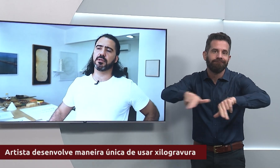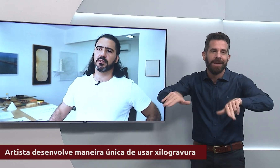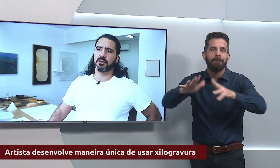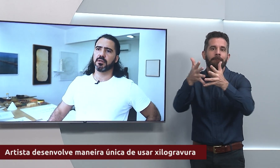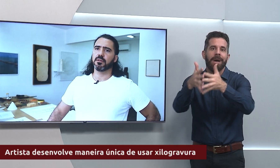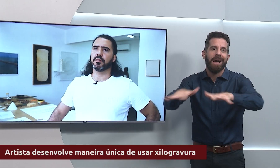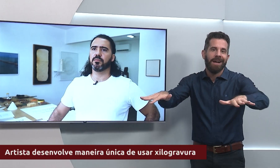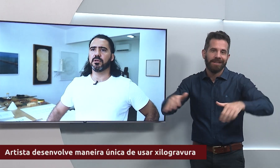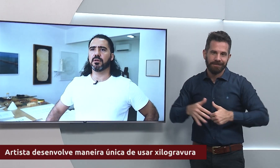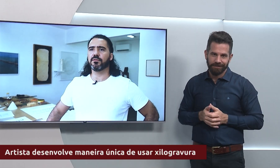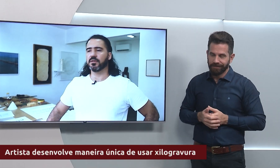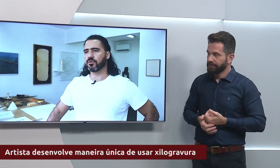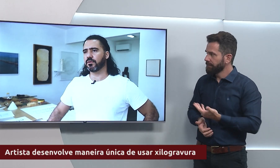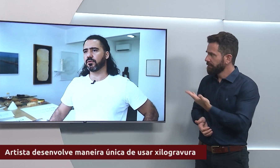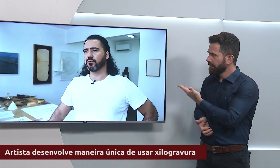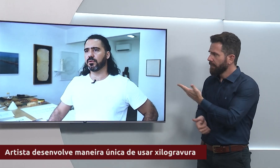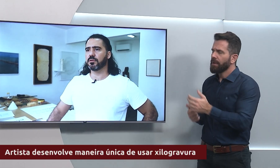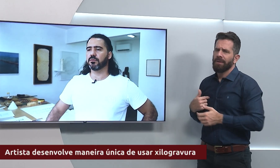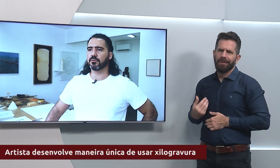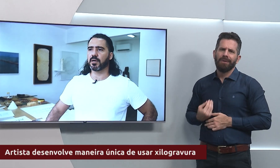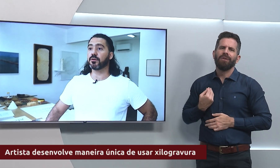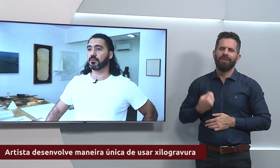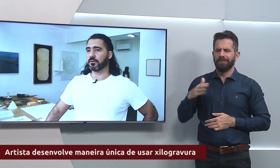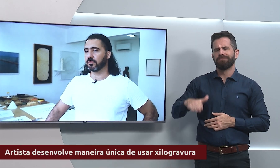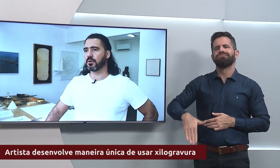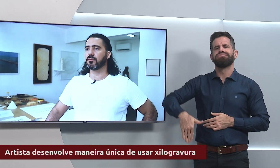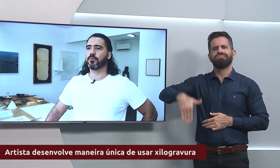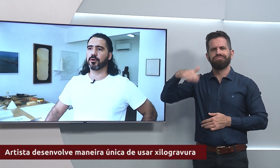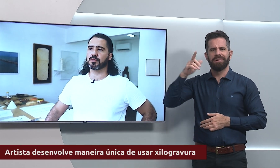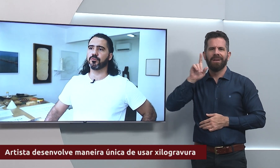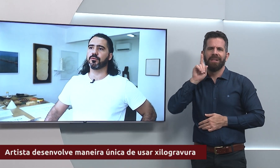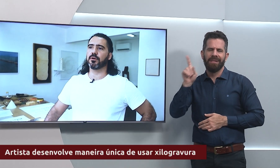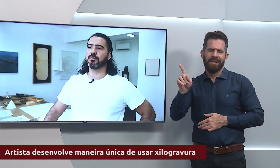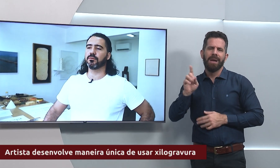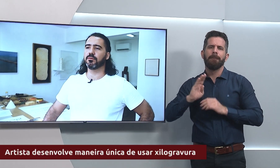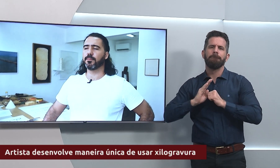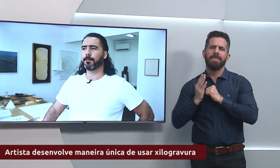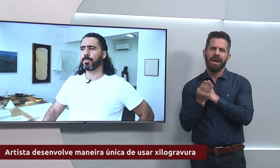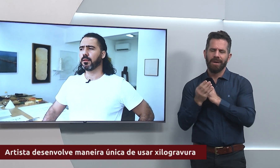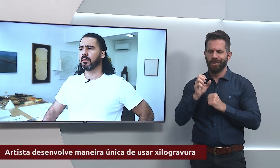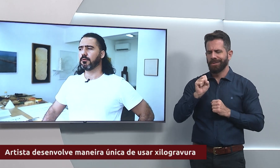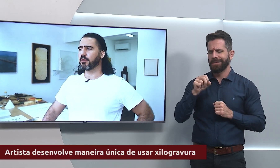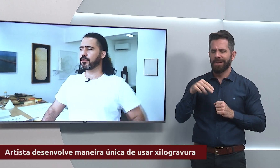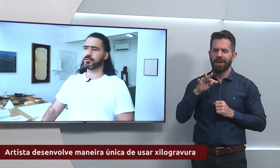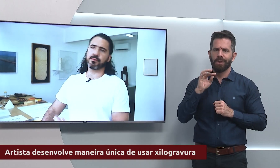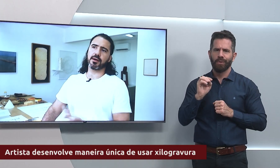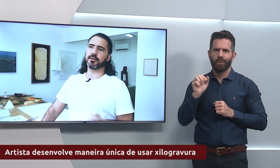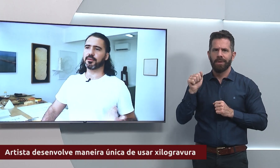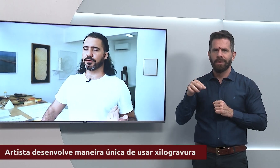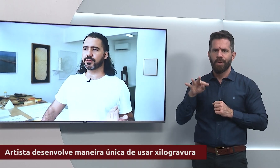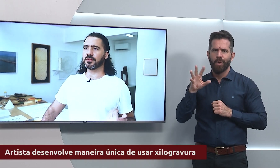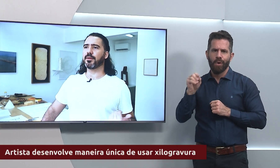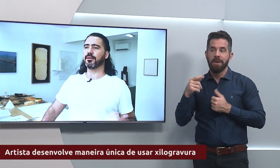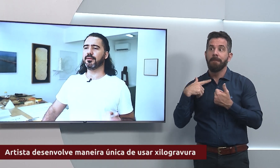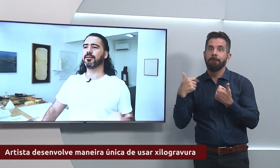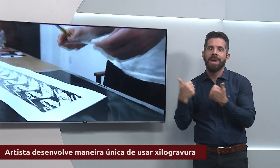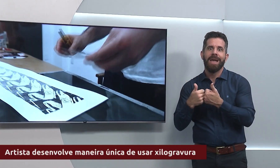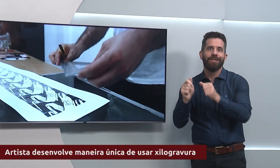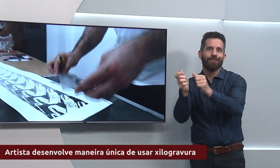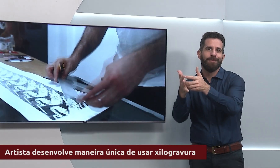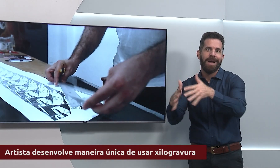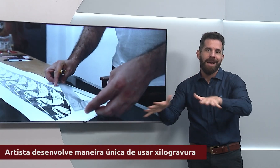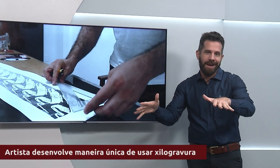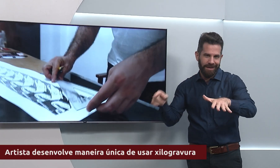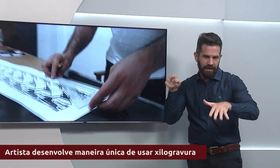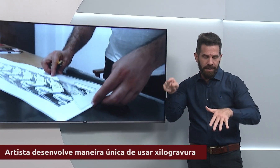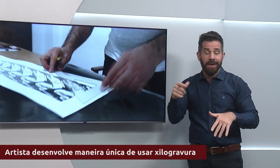né, da minha infância e juventude, no bairro Santo Antônio, próximo ao braço de mar, né, que é o Rio Santa Maria.